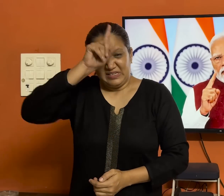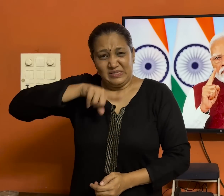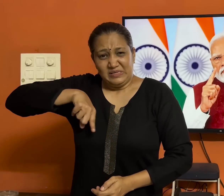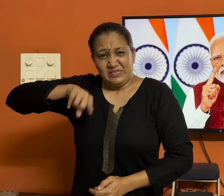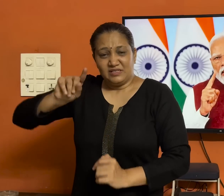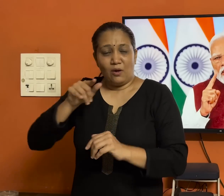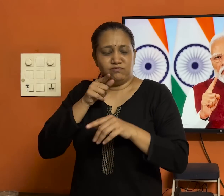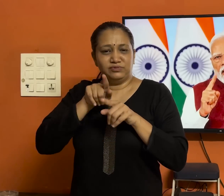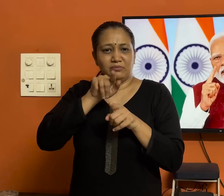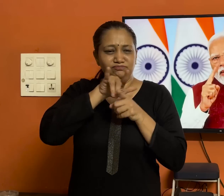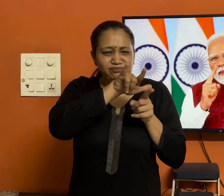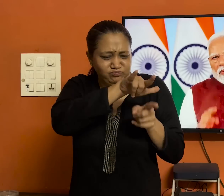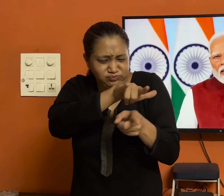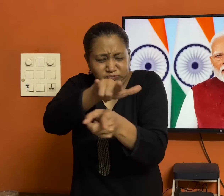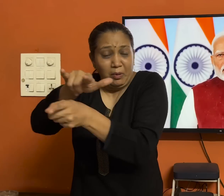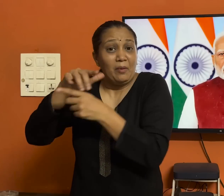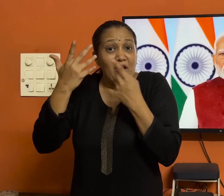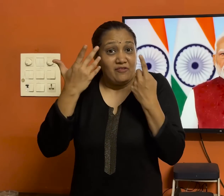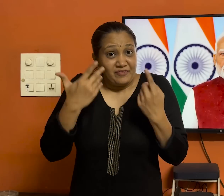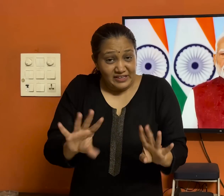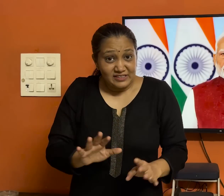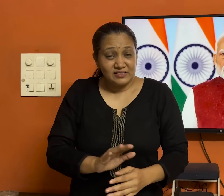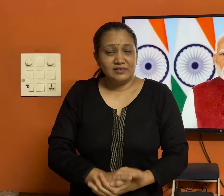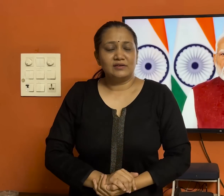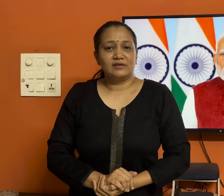भारत की मिसाइलों ने हमला बोला,